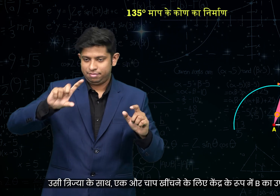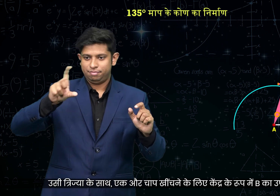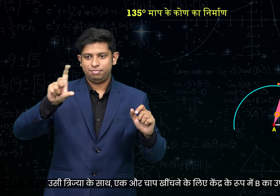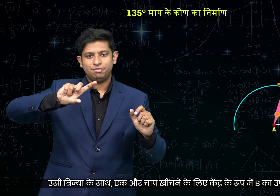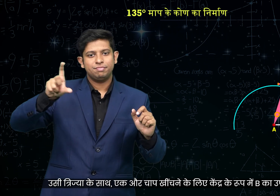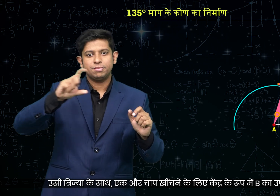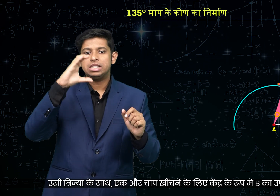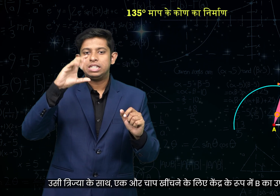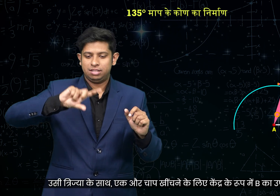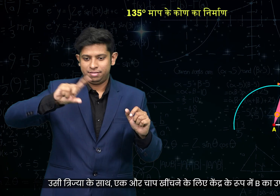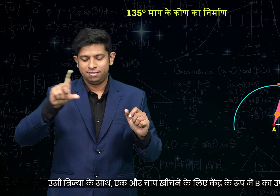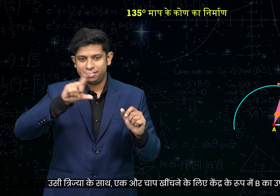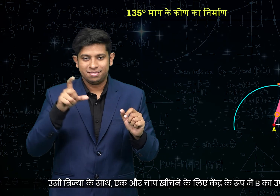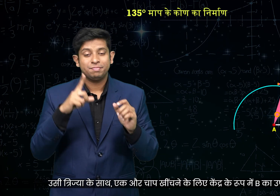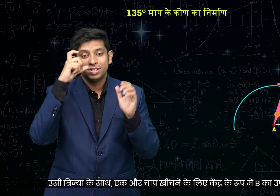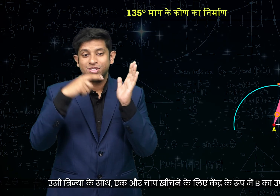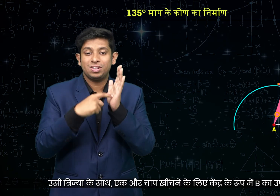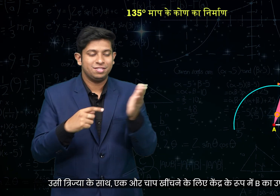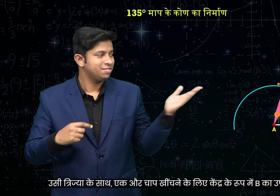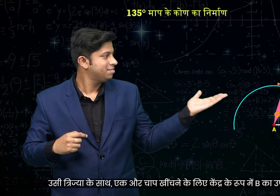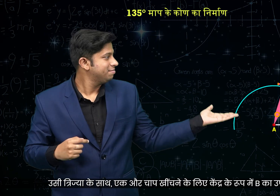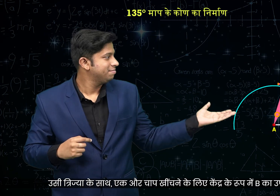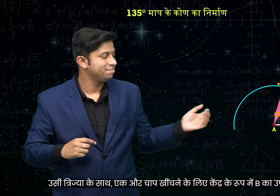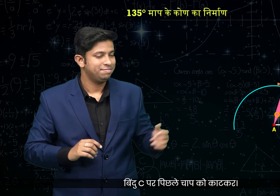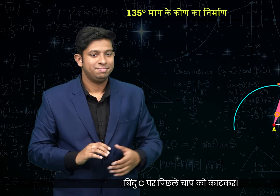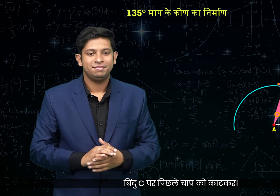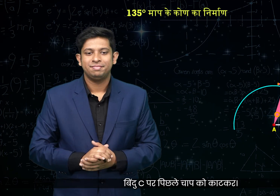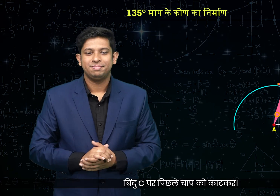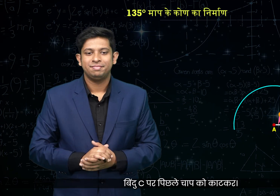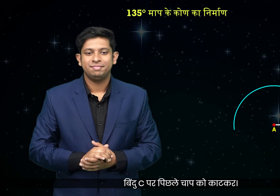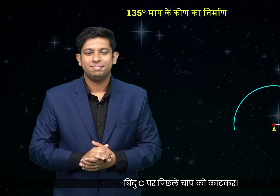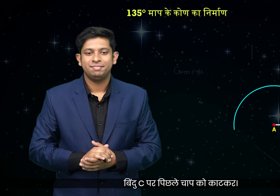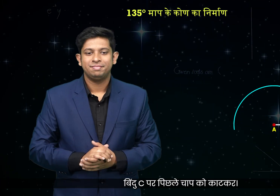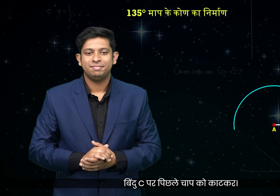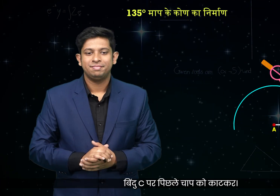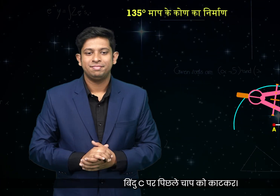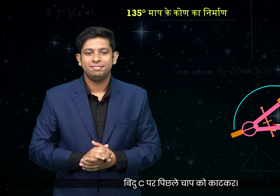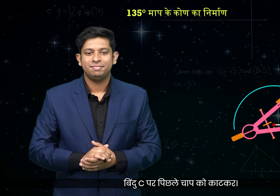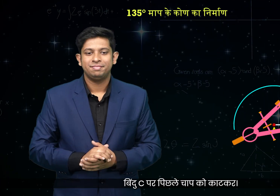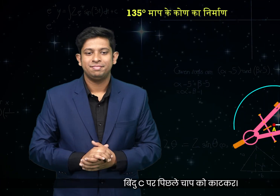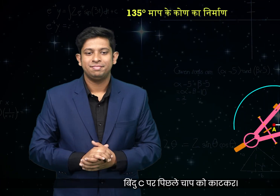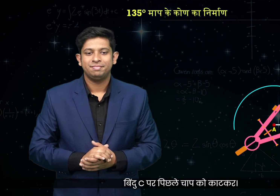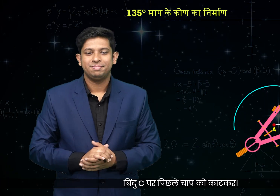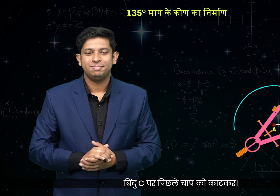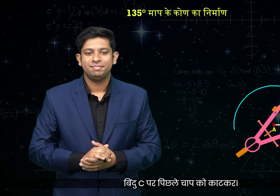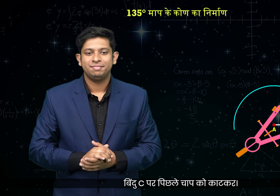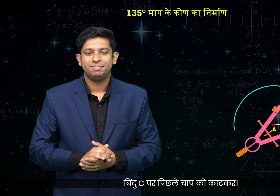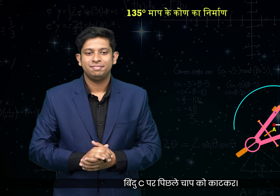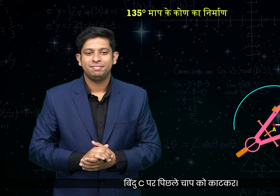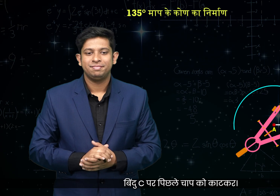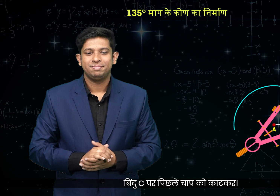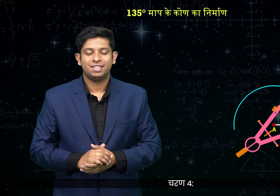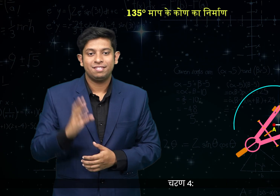लिए केंद्र के रूप में B का उपयोग करें। बिंदु C पर पिछले छाप को